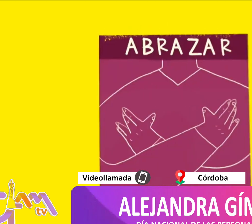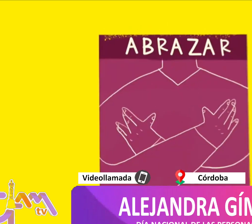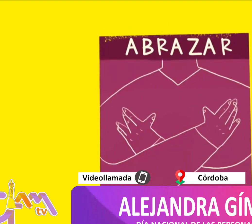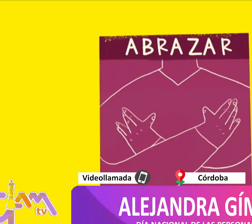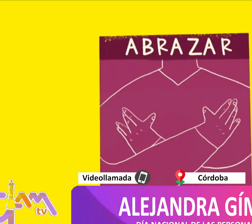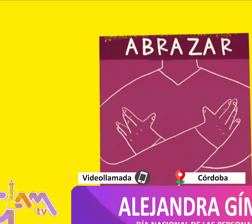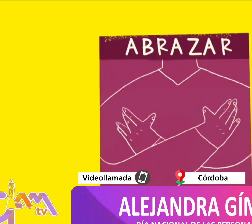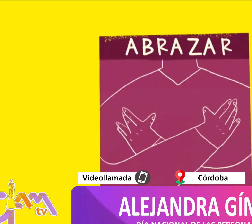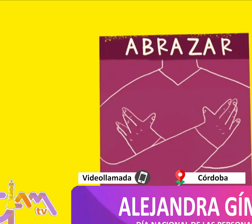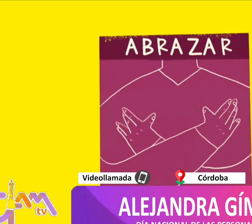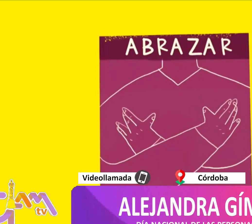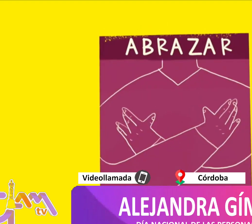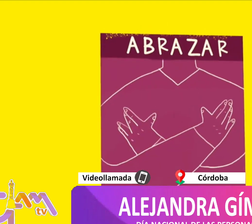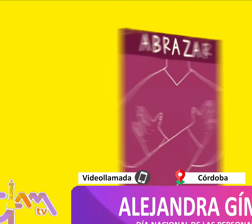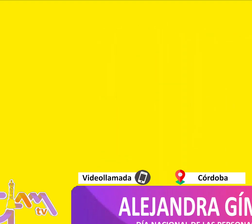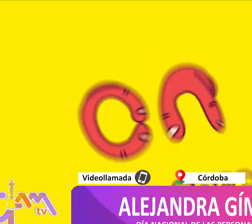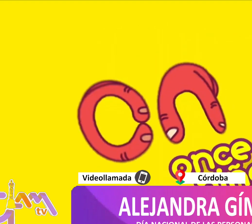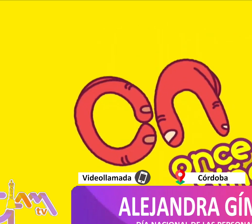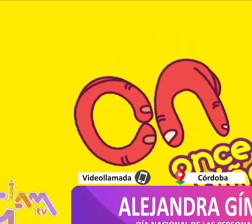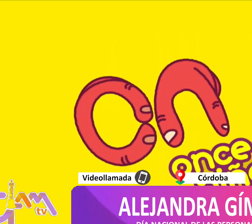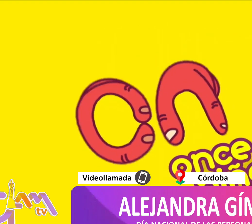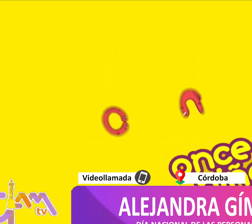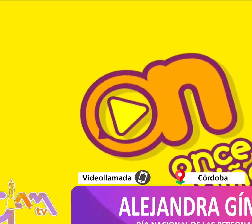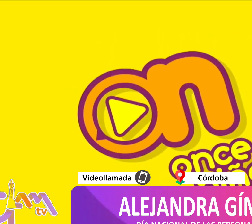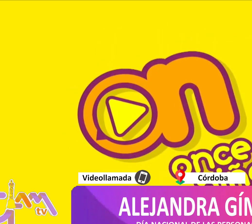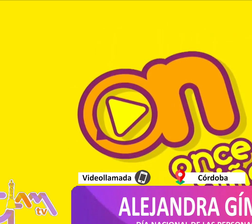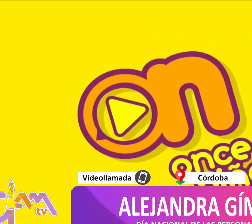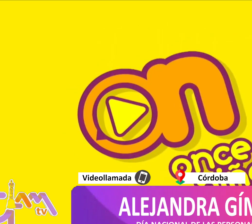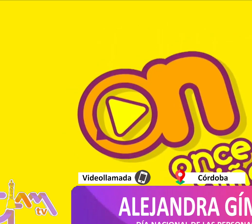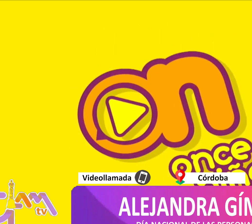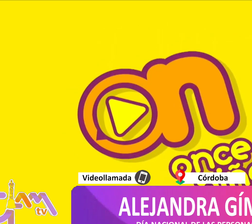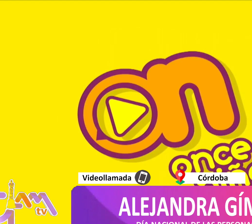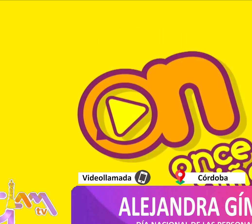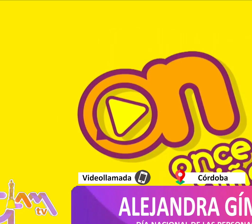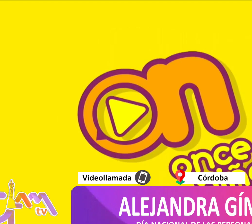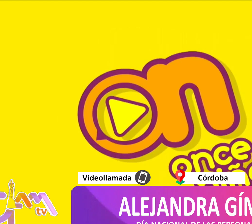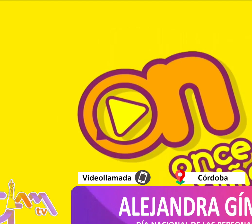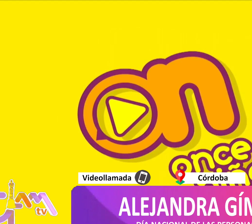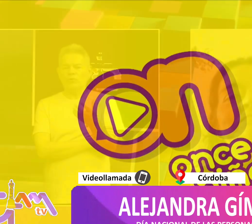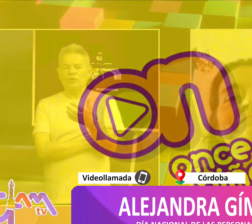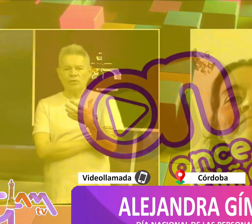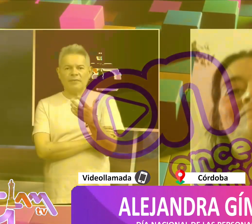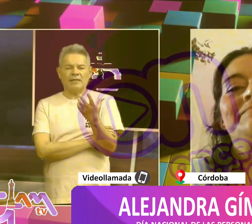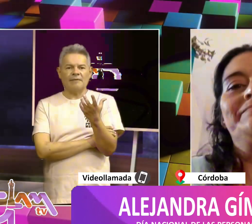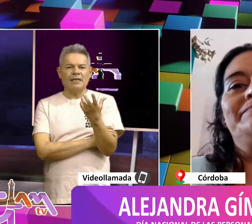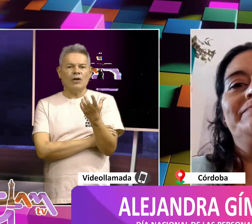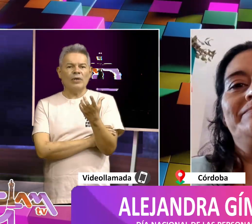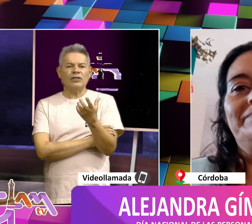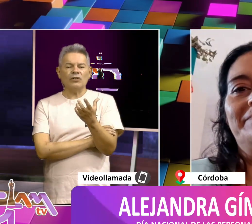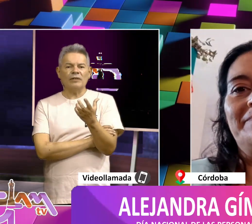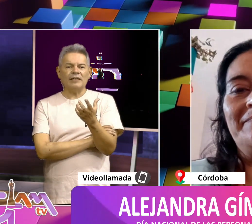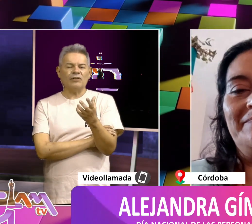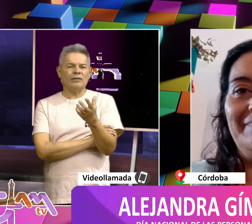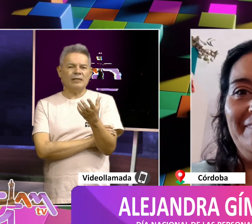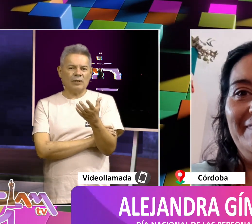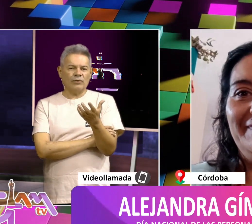poco todos los sentidos, no tomamos dimensión de esto, que hay muchísima gente y que por ahí también se quiere comunicar con uno. Yo te